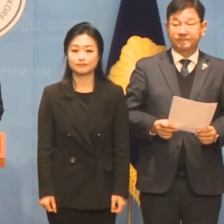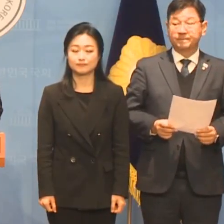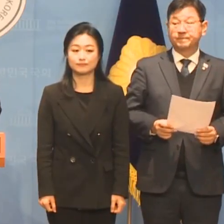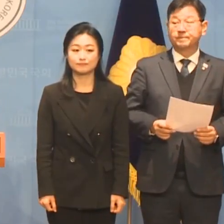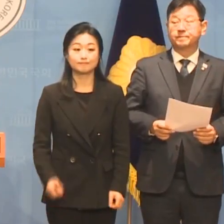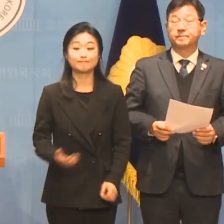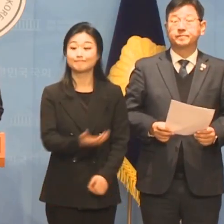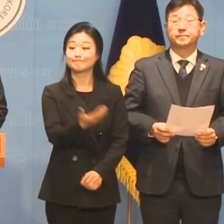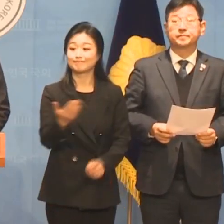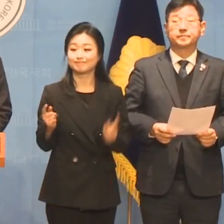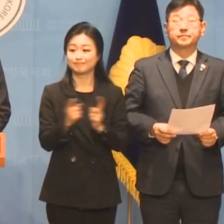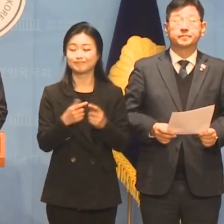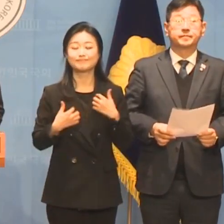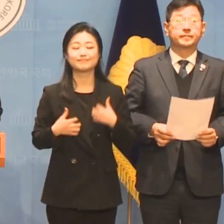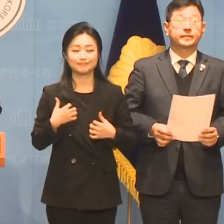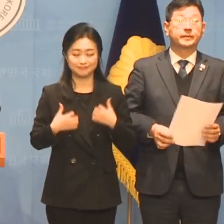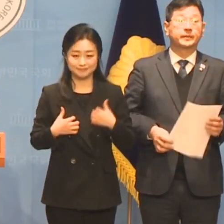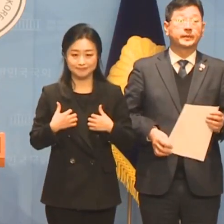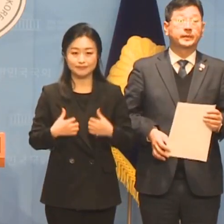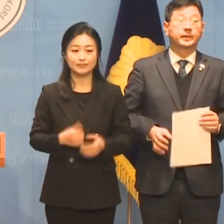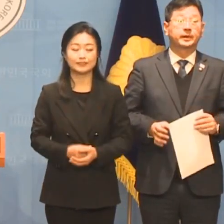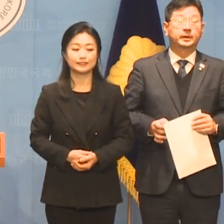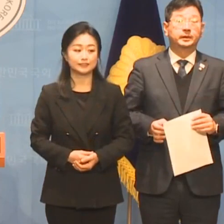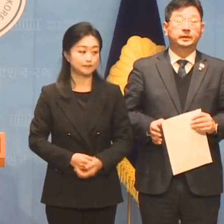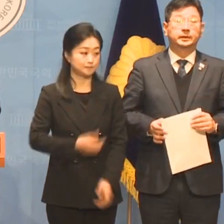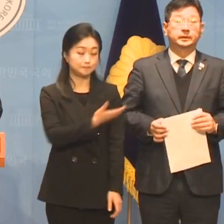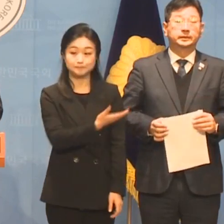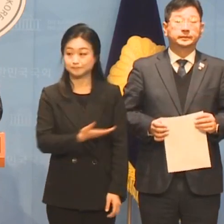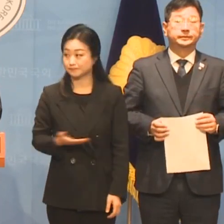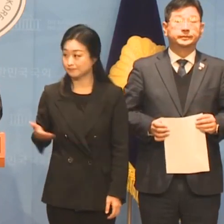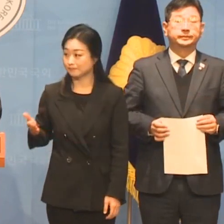기자 여러분 반갑습니다. 저희들은